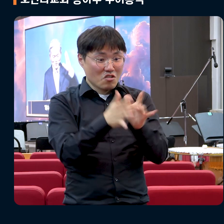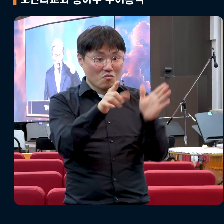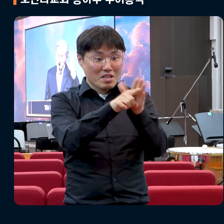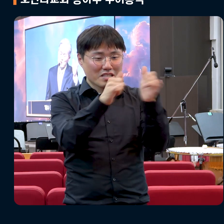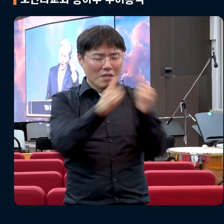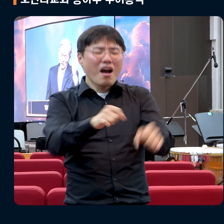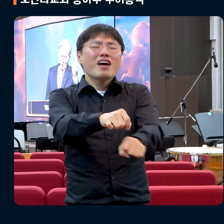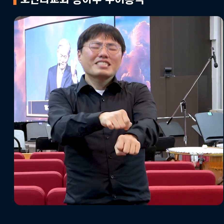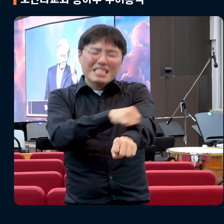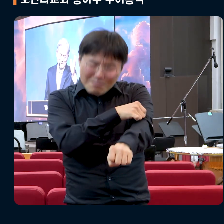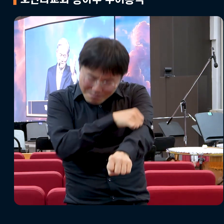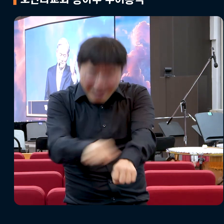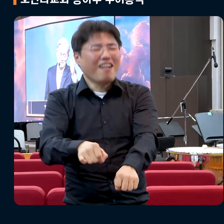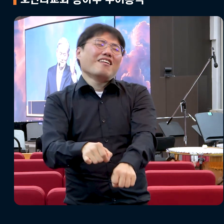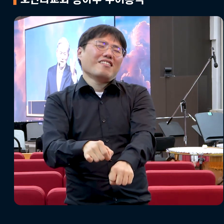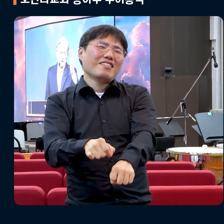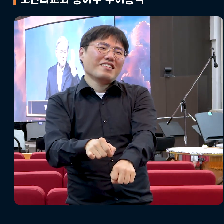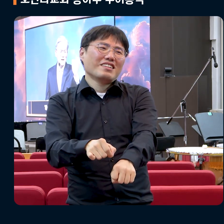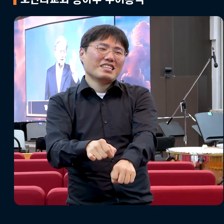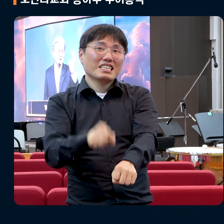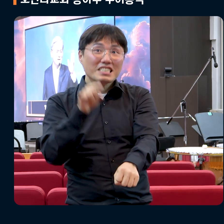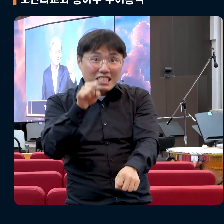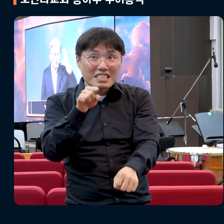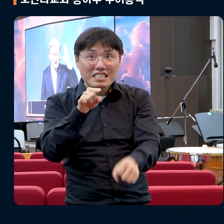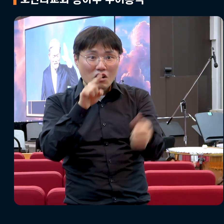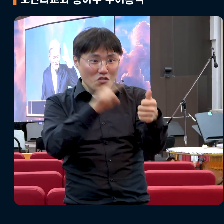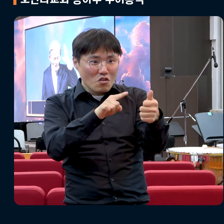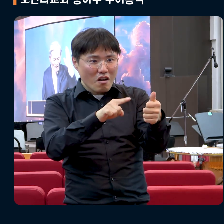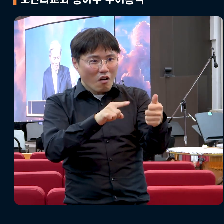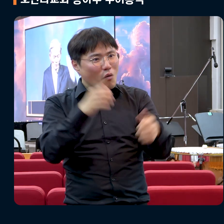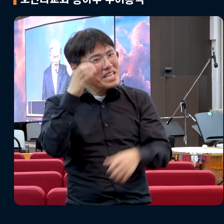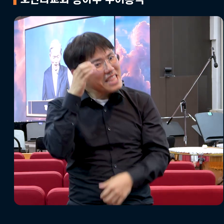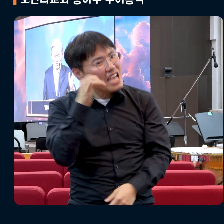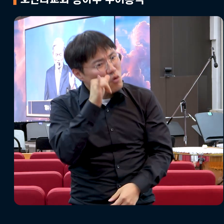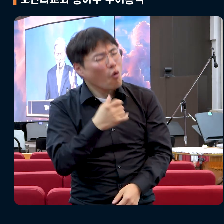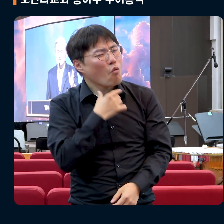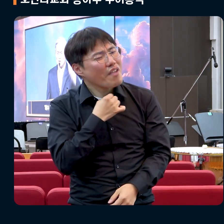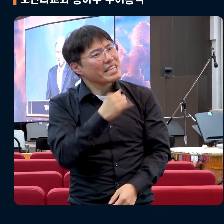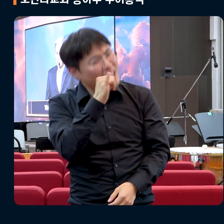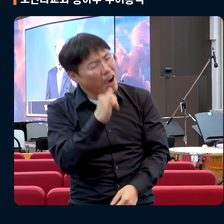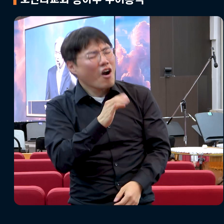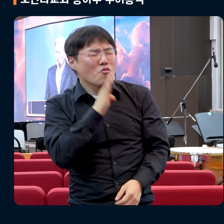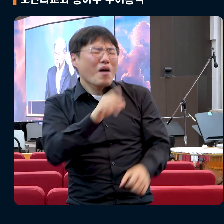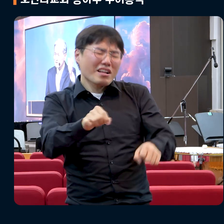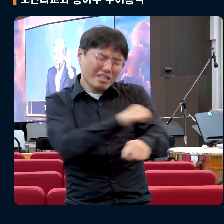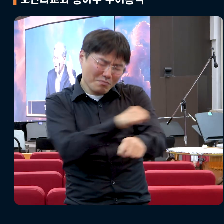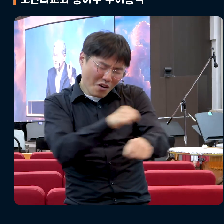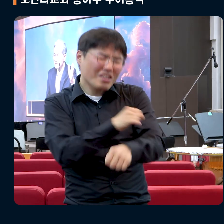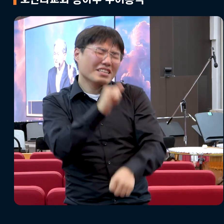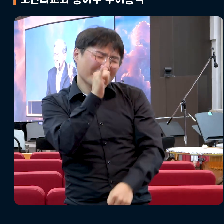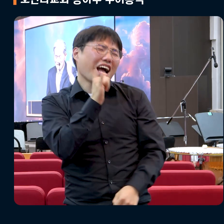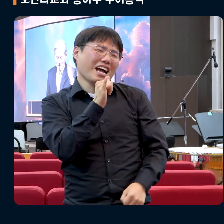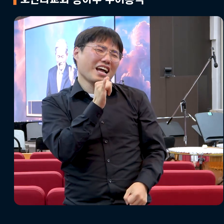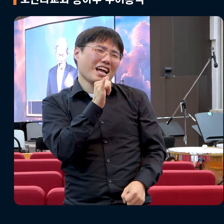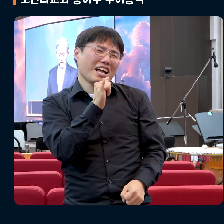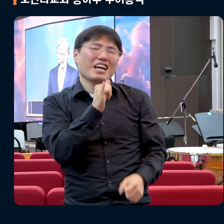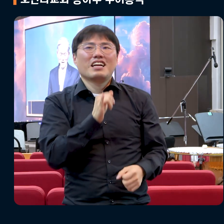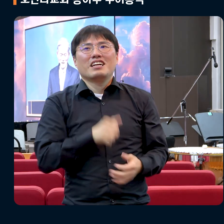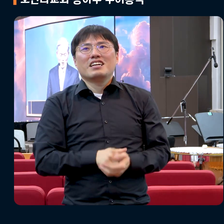예수 믿는 사람들은 특별하다고 하는, 그에게 우리가 기대하고 바라는 것이 정말 특별한 것이 있다고